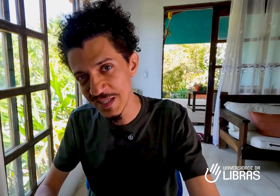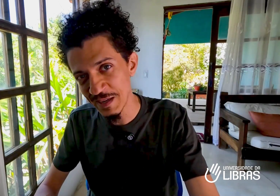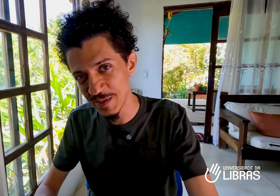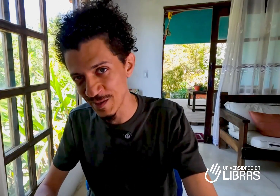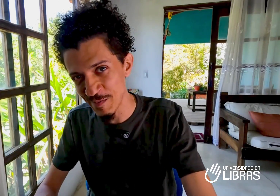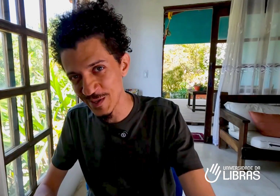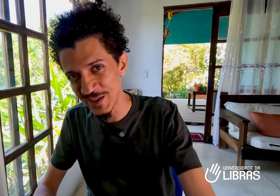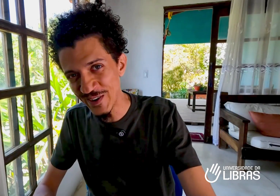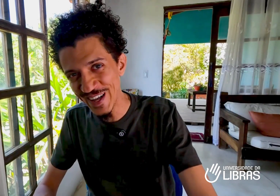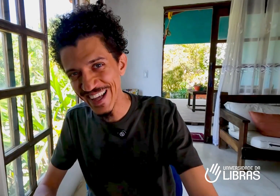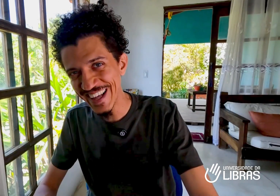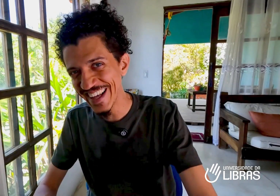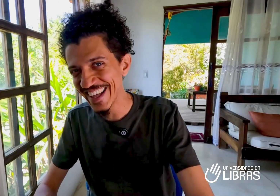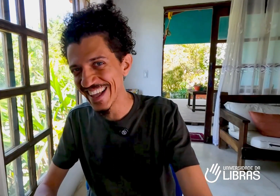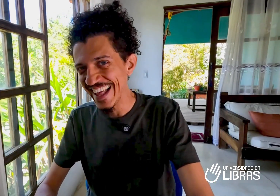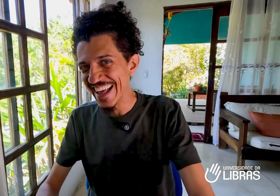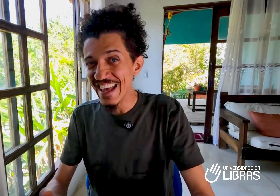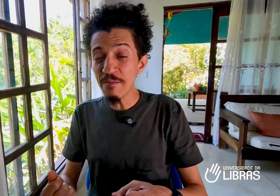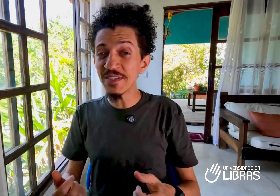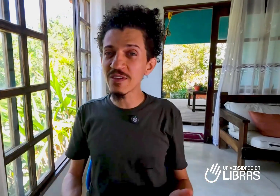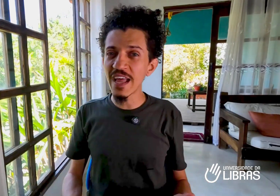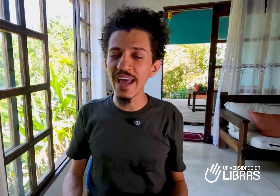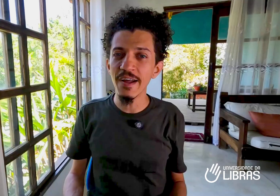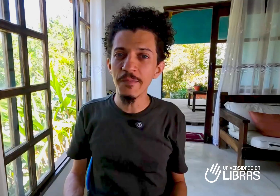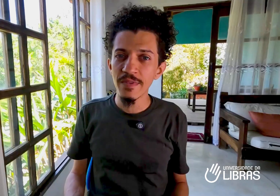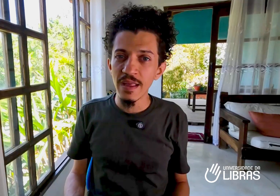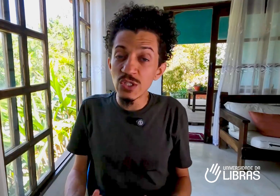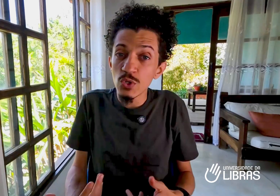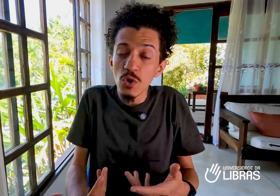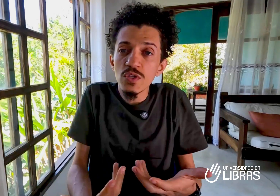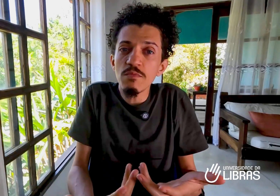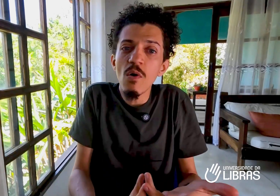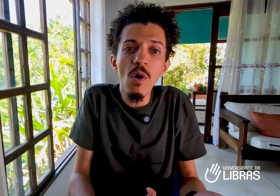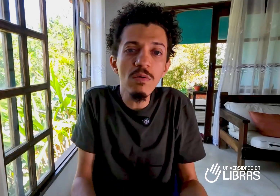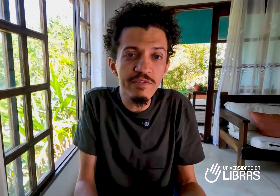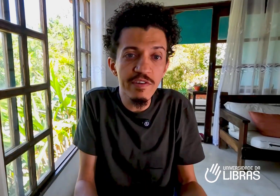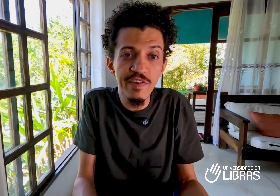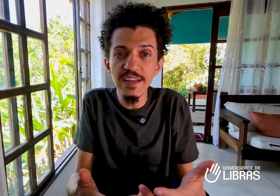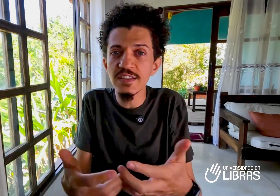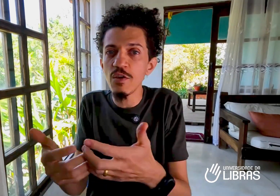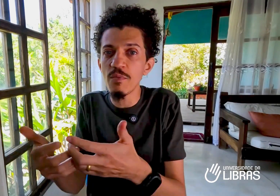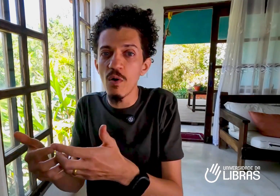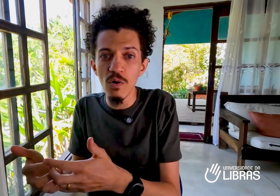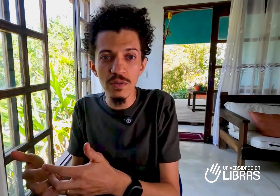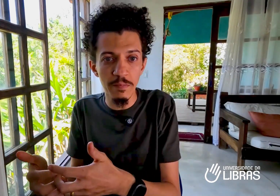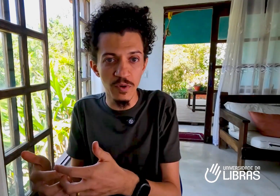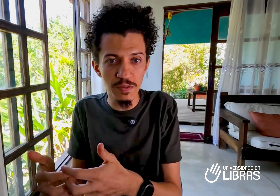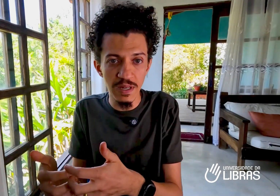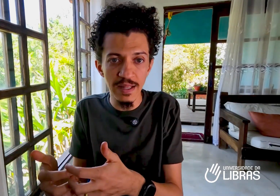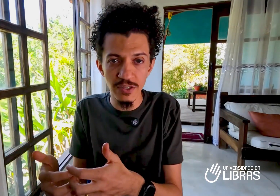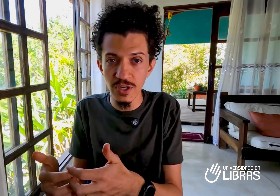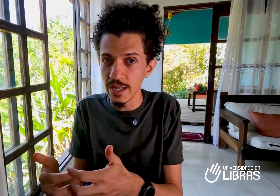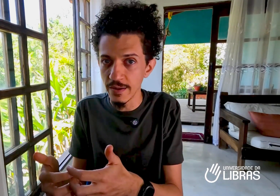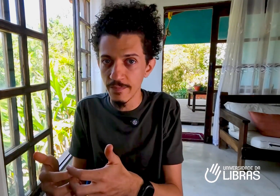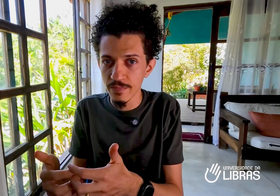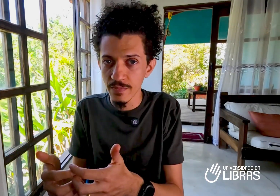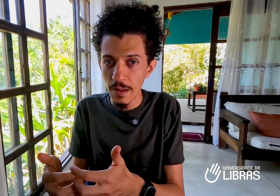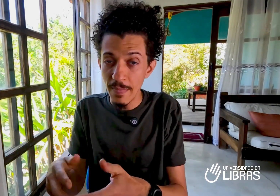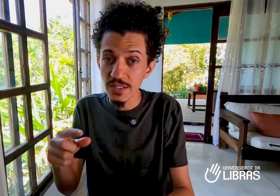para você ter uma noção. E eu me soltei. Isso trouxe uma outra vivência e uma outra possibilidade ali. Mas qual